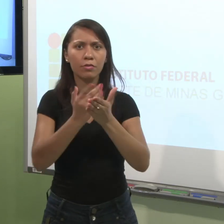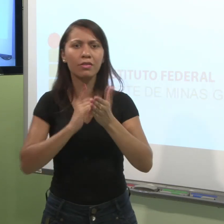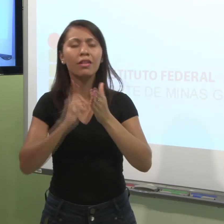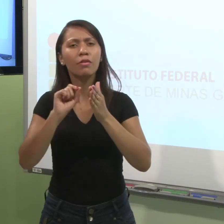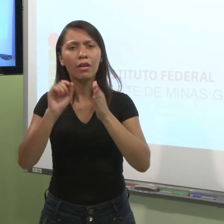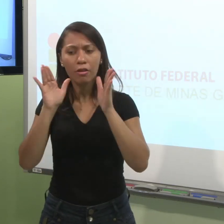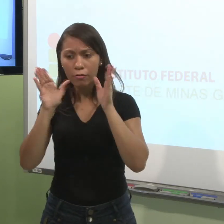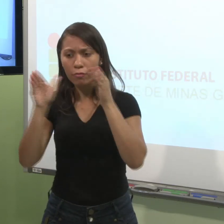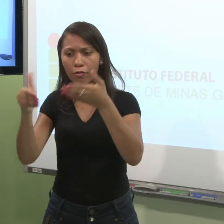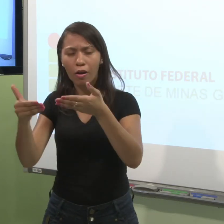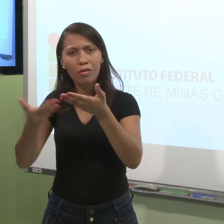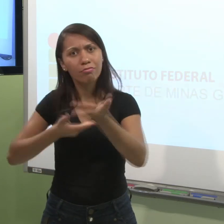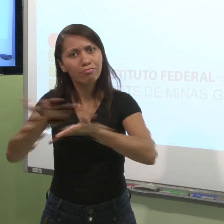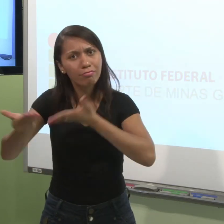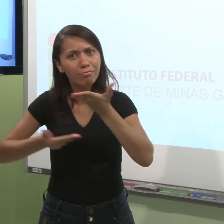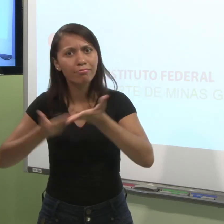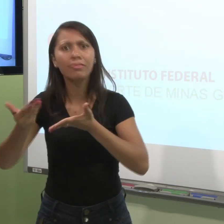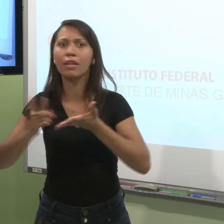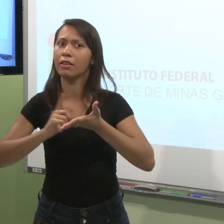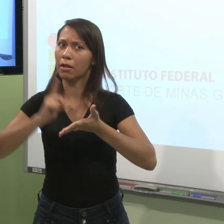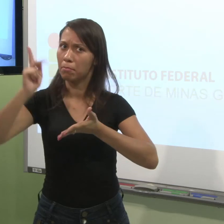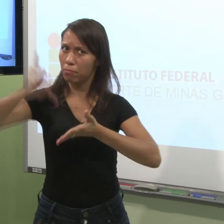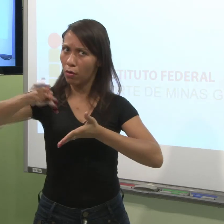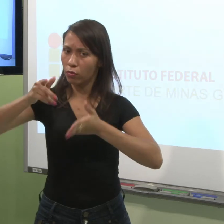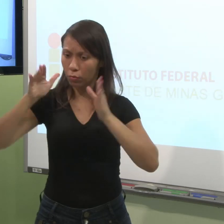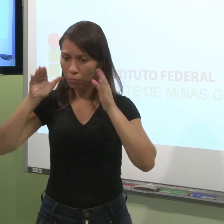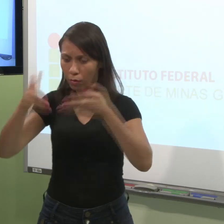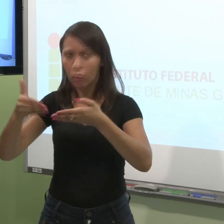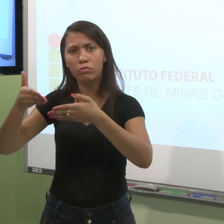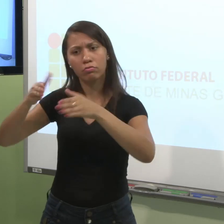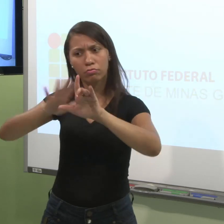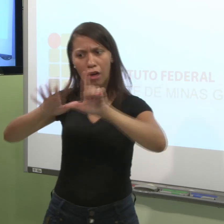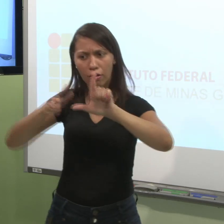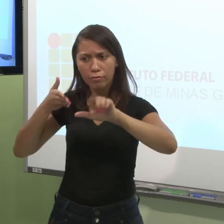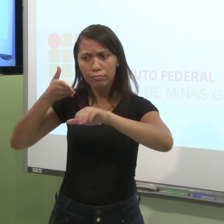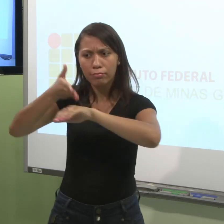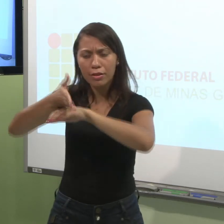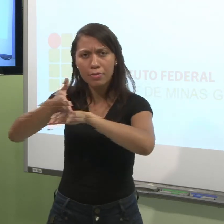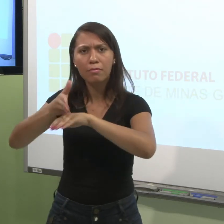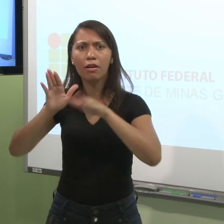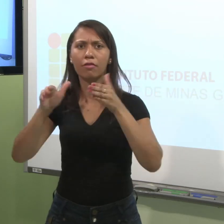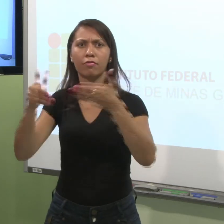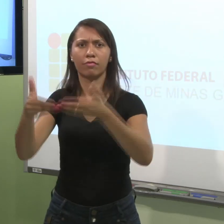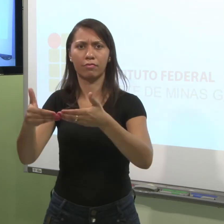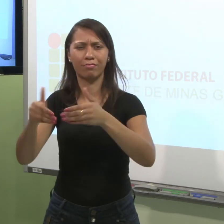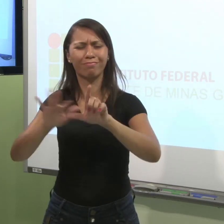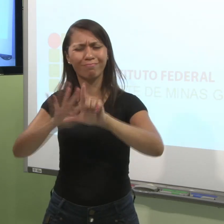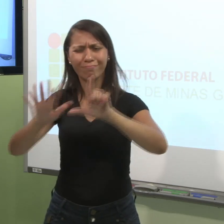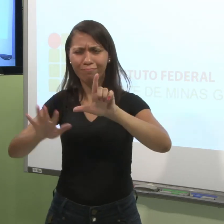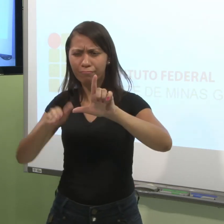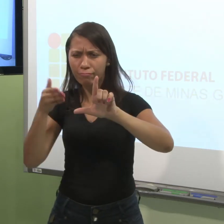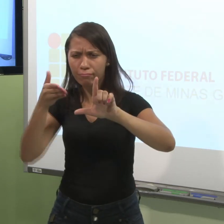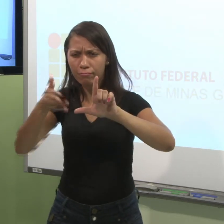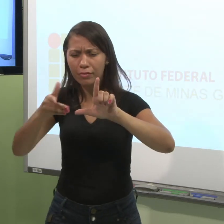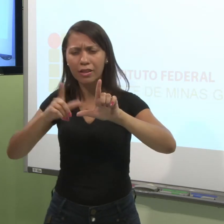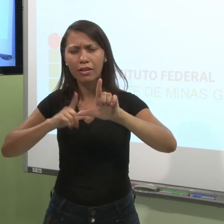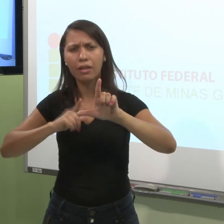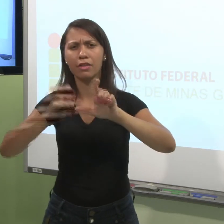participar, pessoal. Vale ponto participar do fórum, sabiam? Acessem a sala virtual. Há um fórum para cada semana de